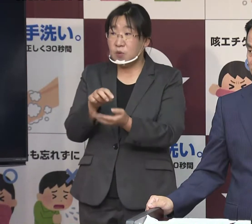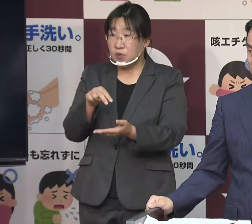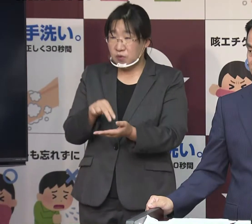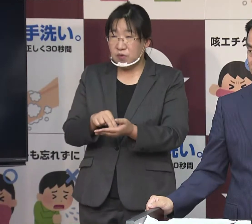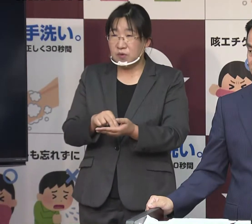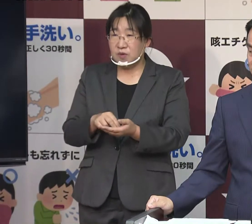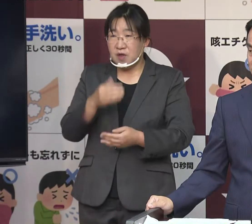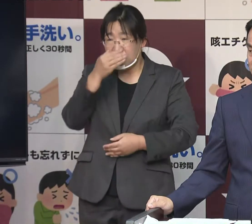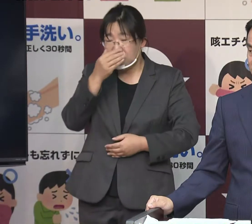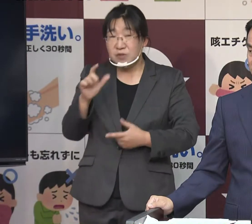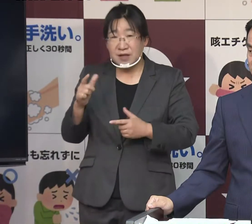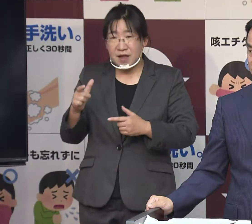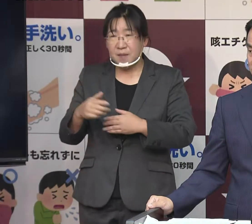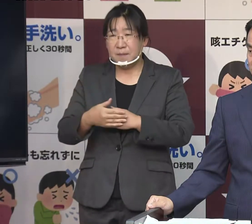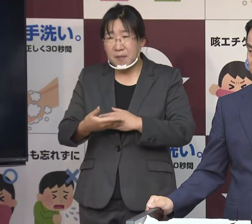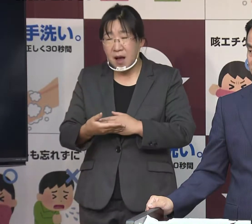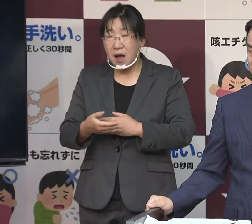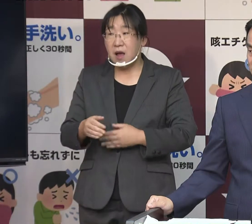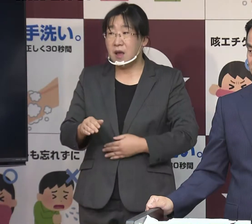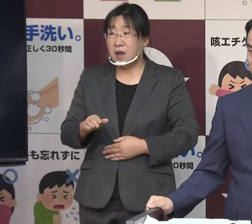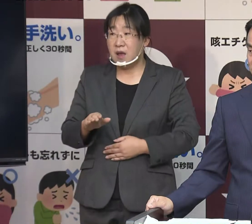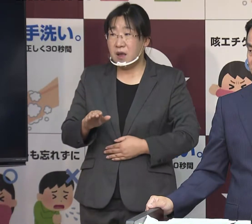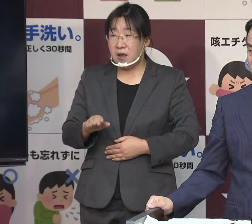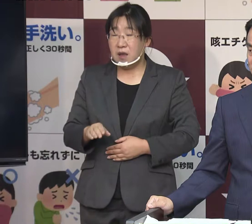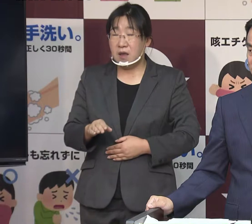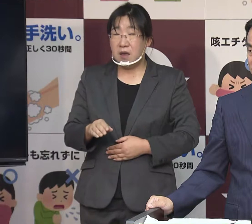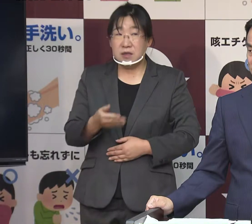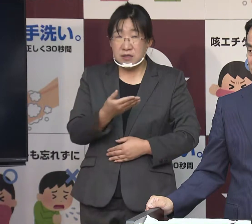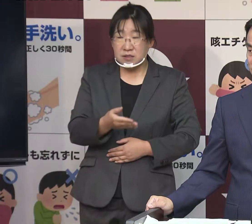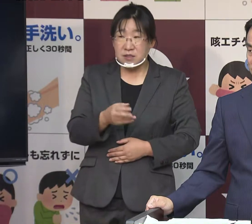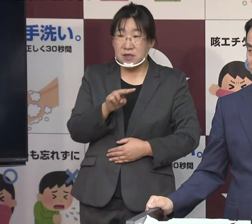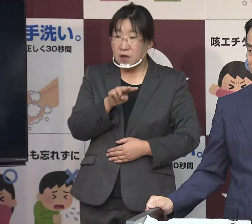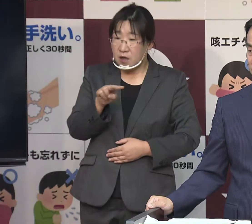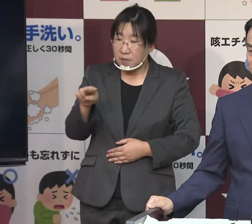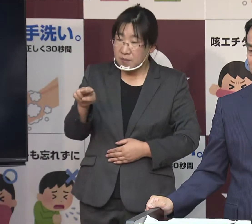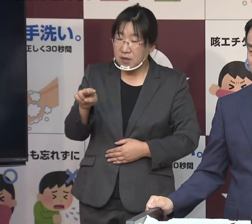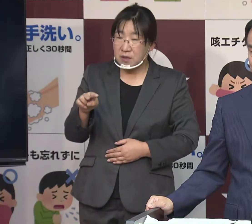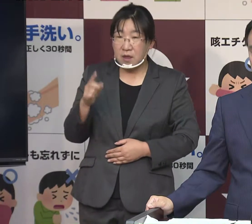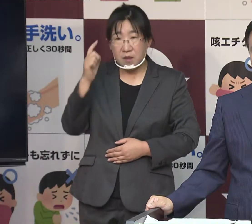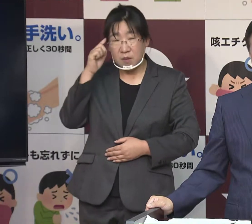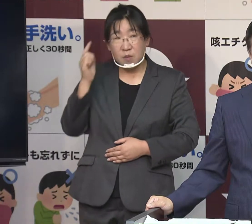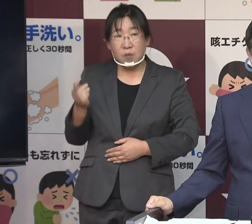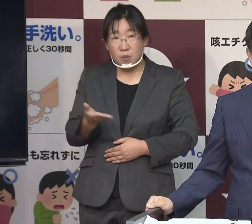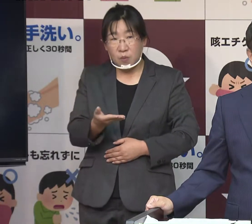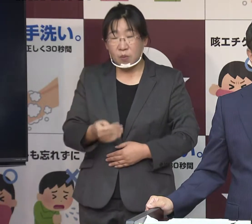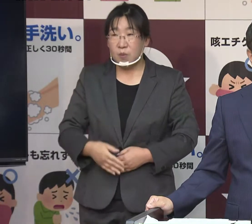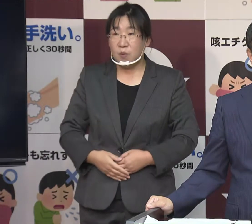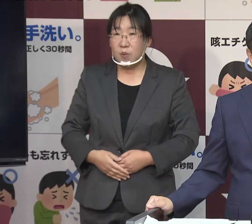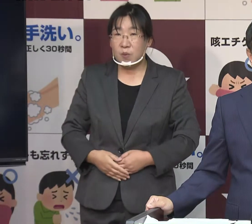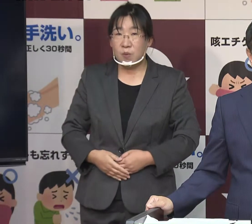十分な点数だねというのは、こう市の目からは見受けられますでしょうか。